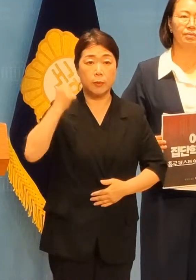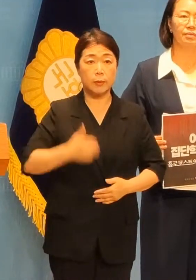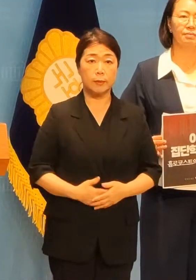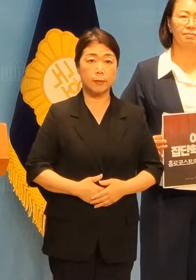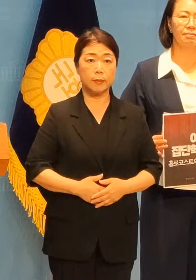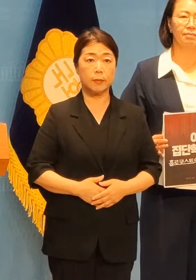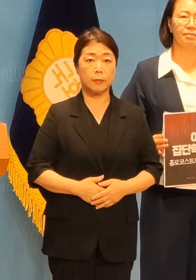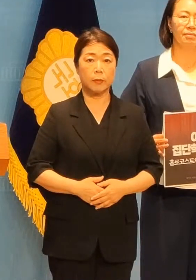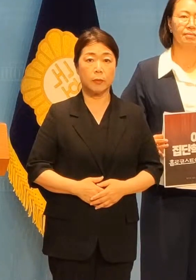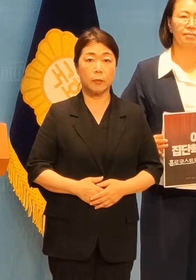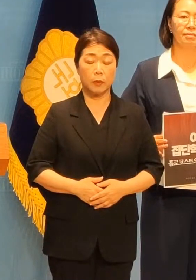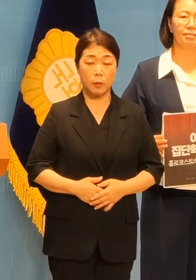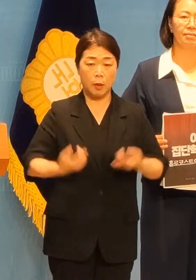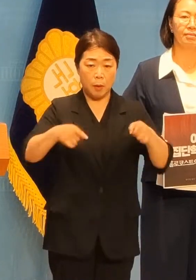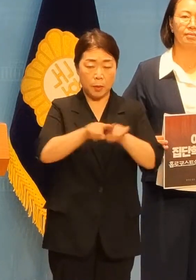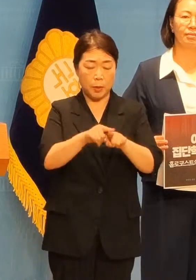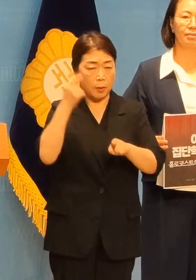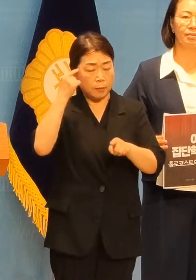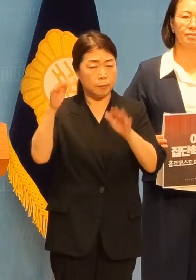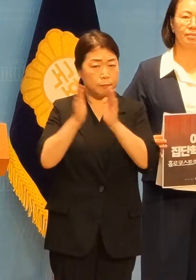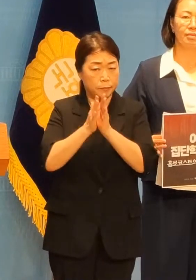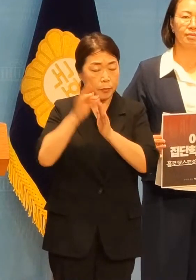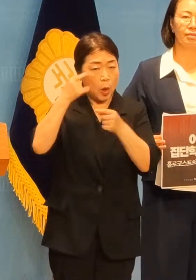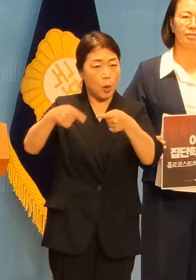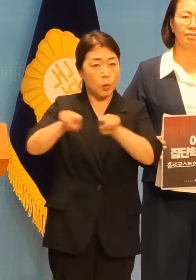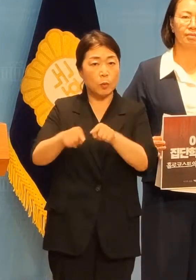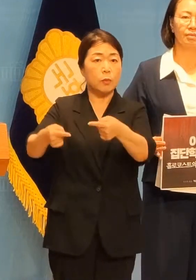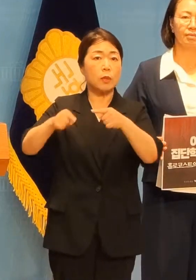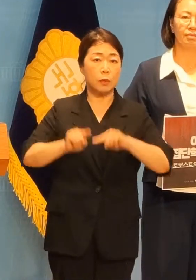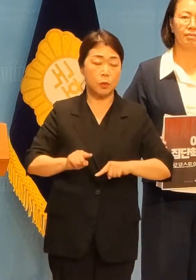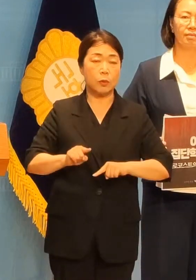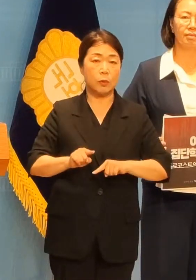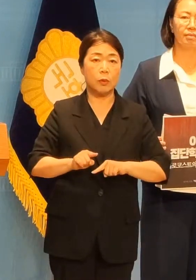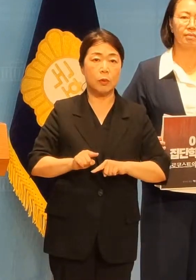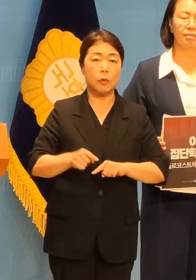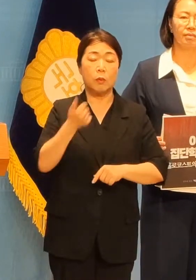함께 목소리를 내어주실 분들을 소개합니다. 저희 전원